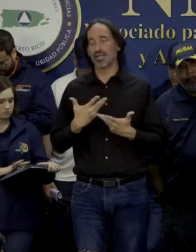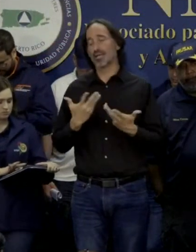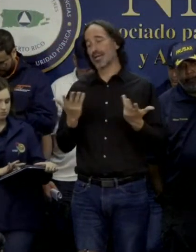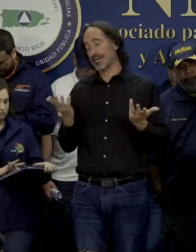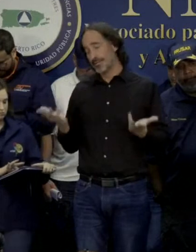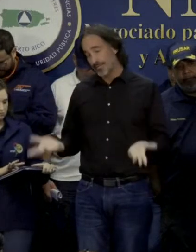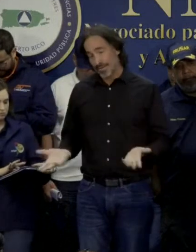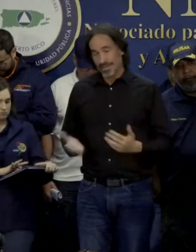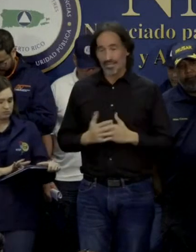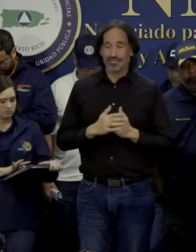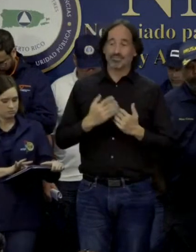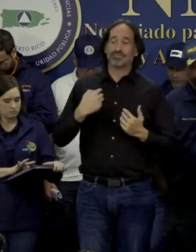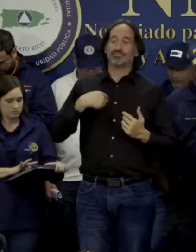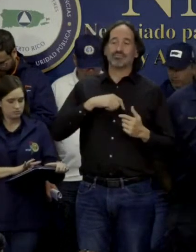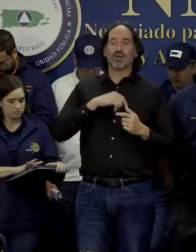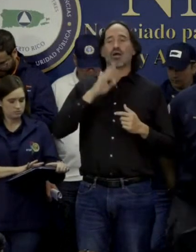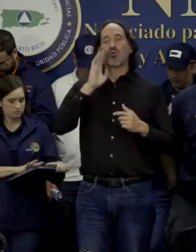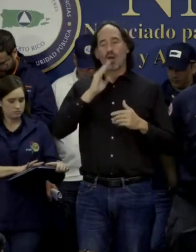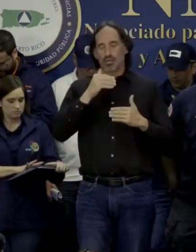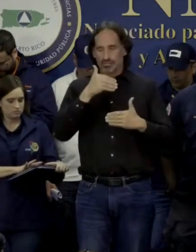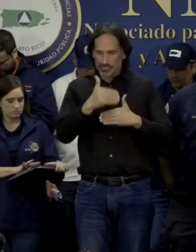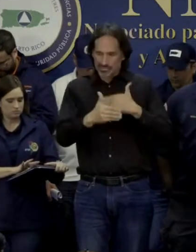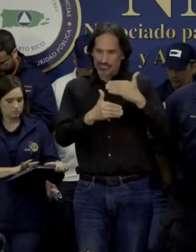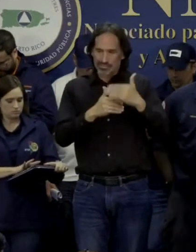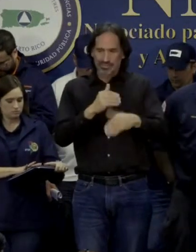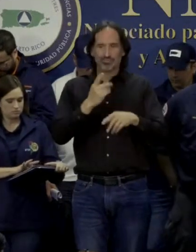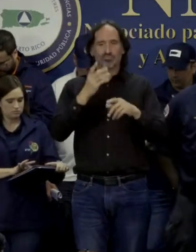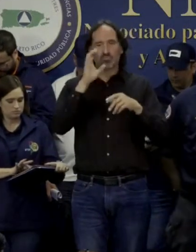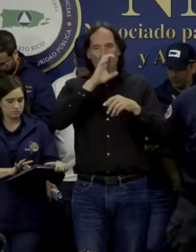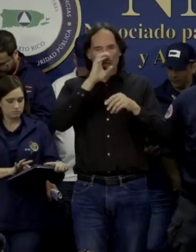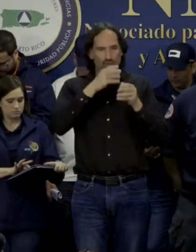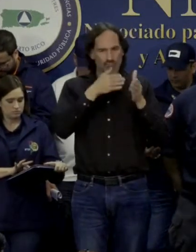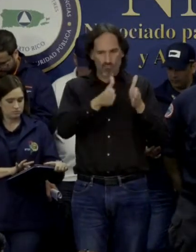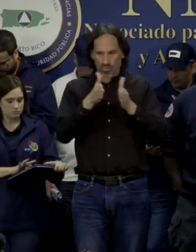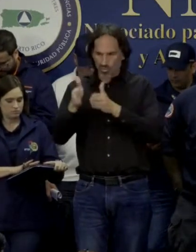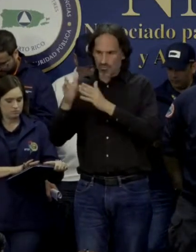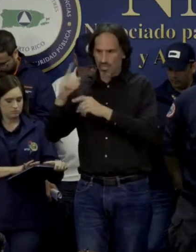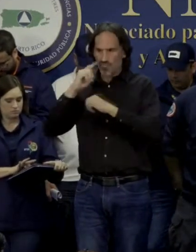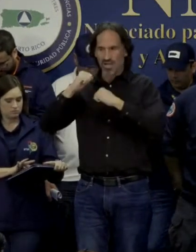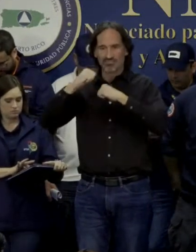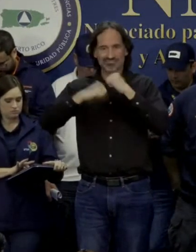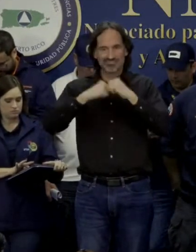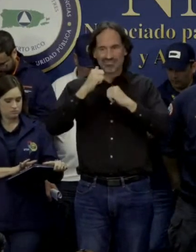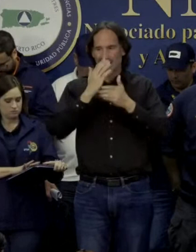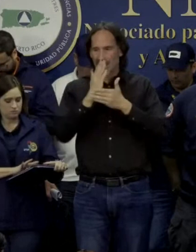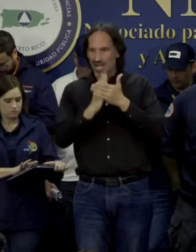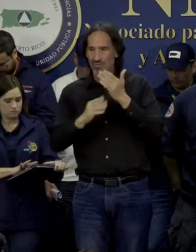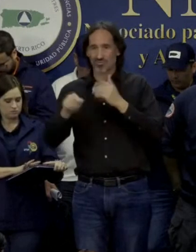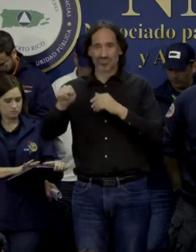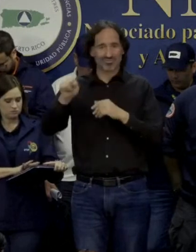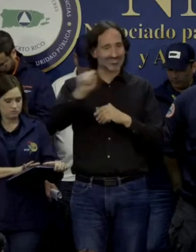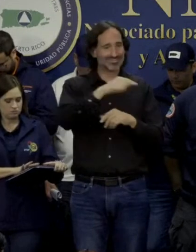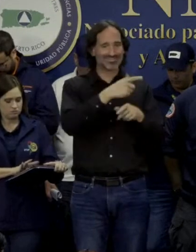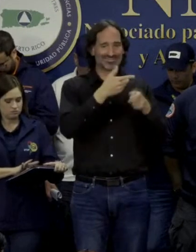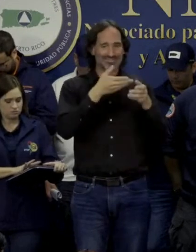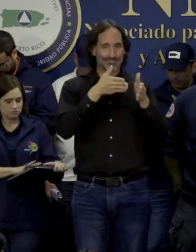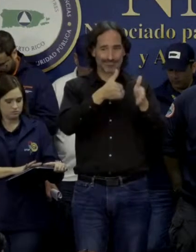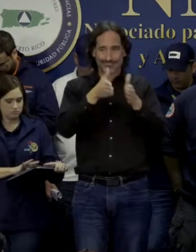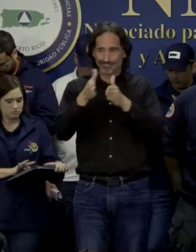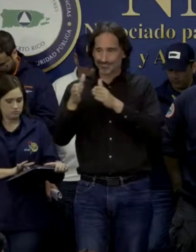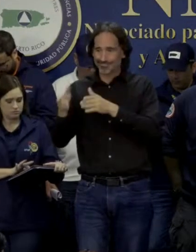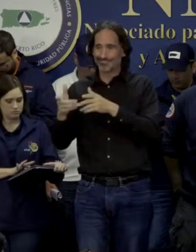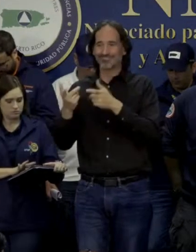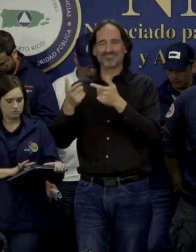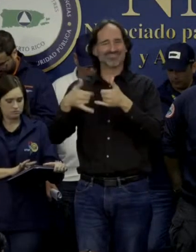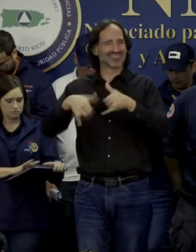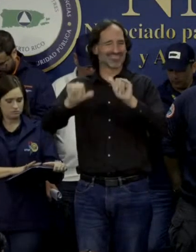para fortalecer lo que son nuestras plantas de filtro y alcantarillado, y ahora mismo estamos en ese proceso de reconstrucción. Sin